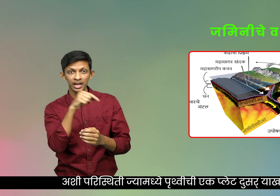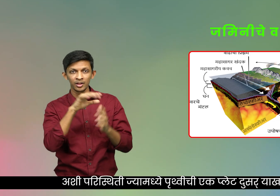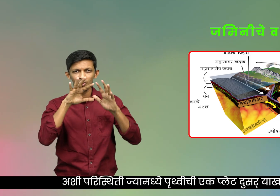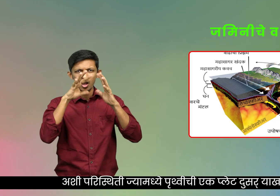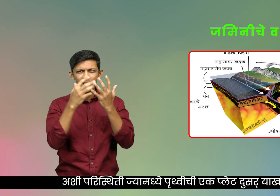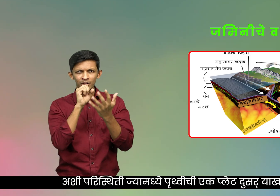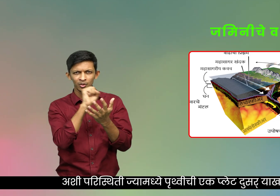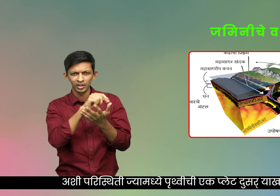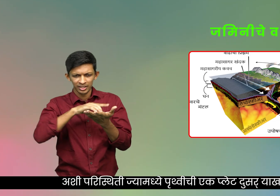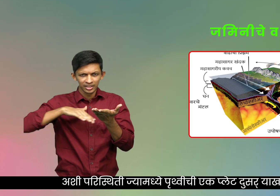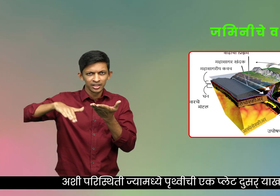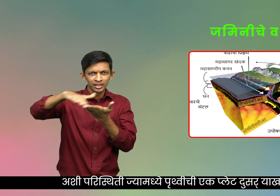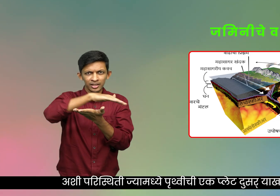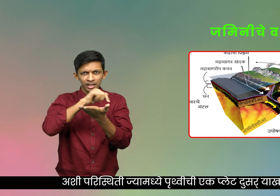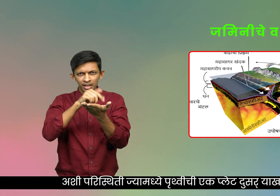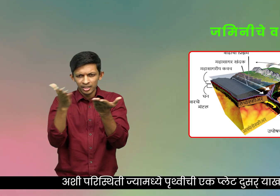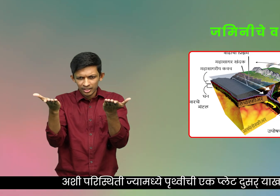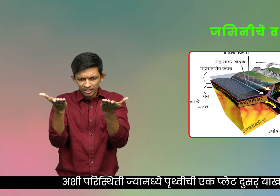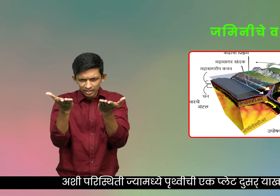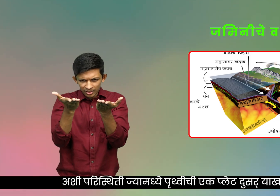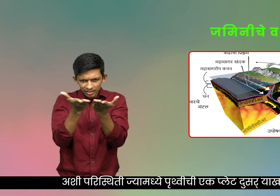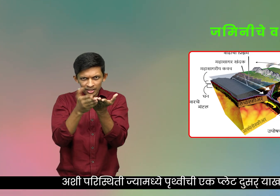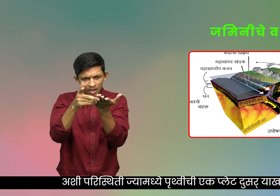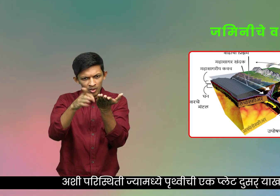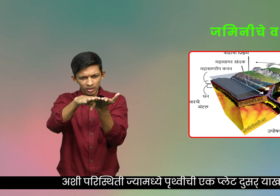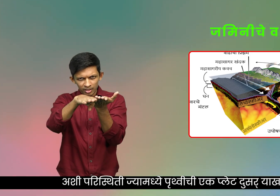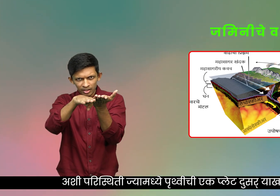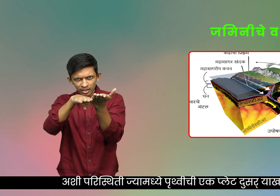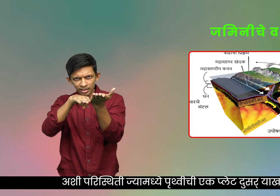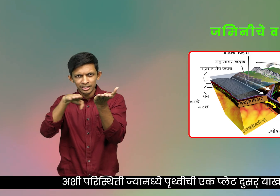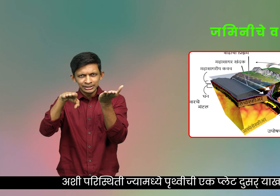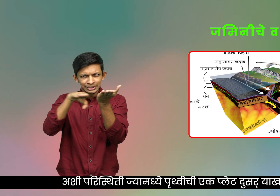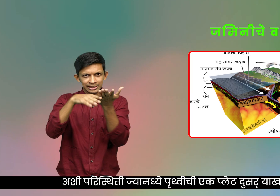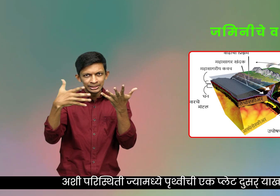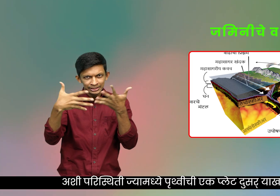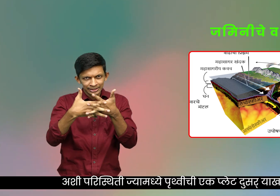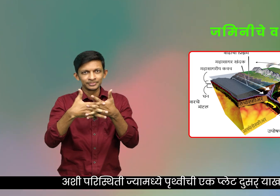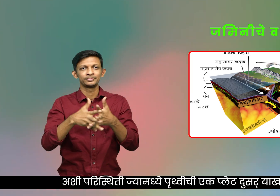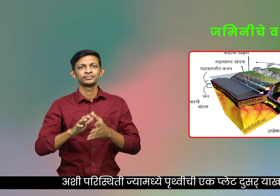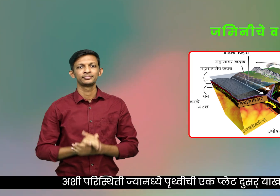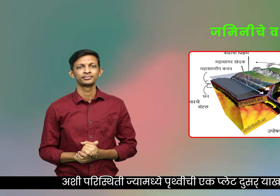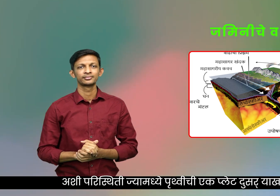अशी परिस्थिती ज्यामध्ये पृथ्वीची एक प्लेट दुसऱ्या याखाली सरकते.